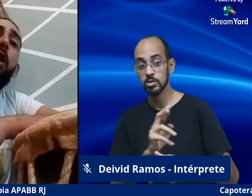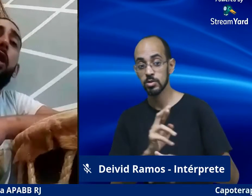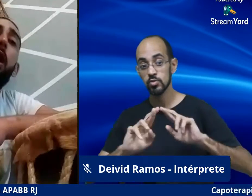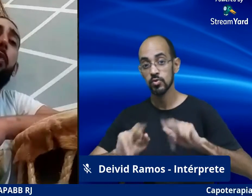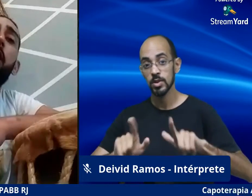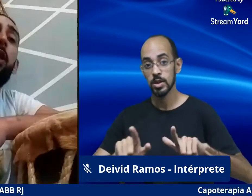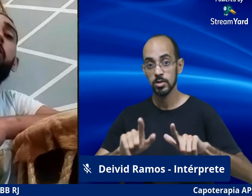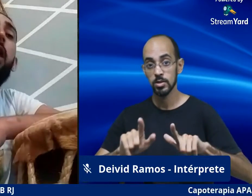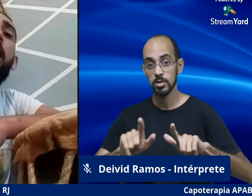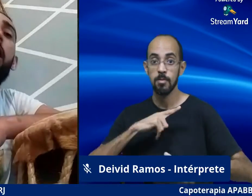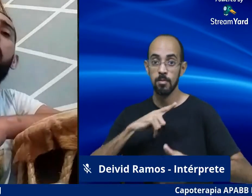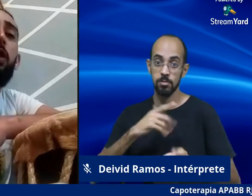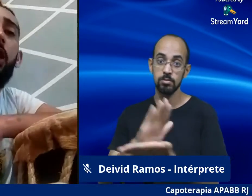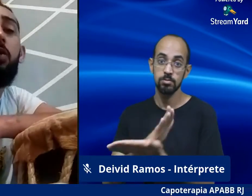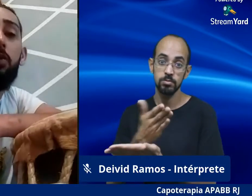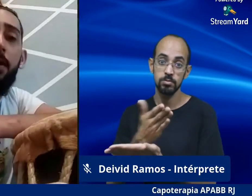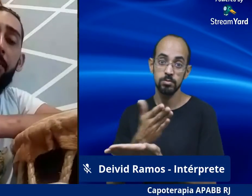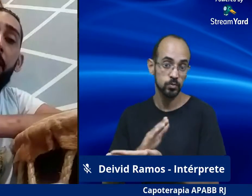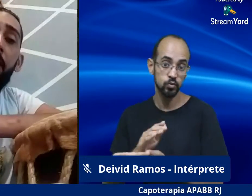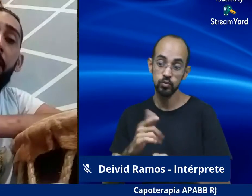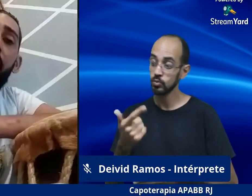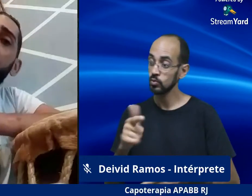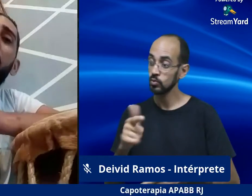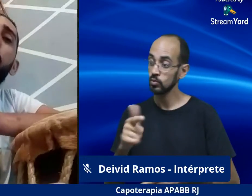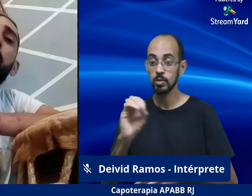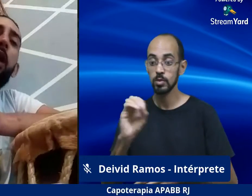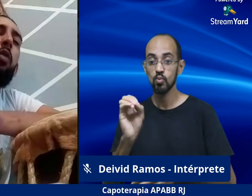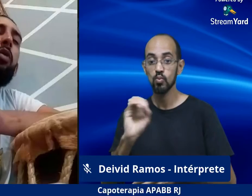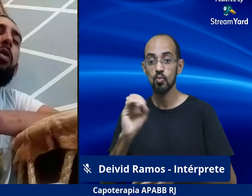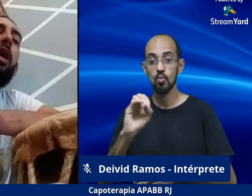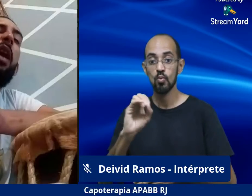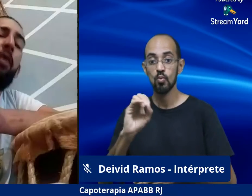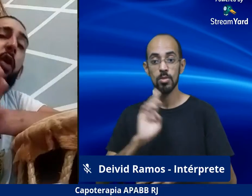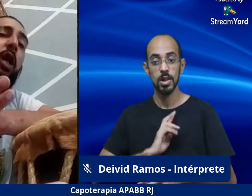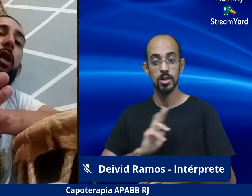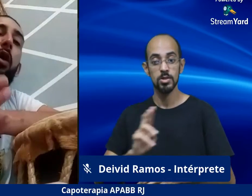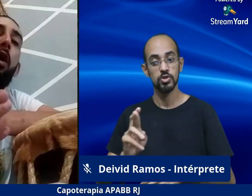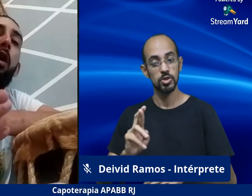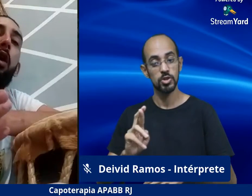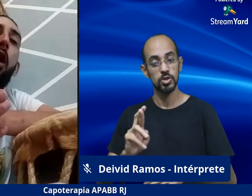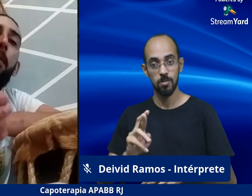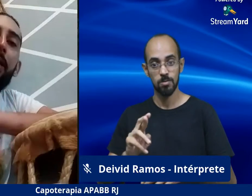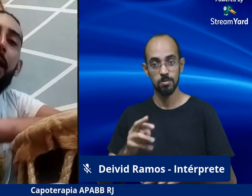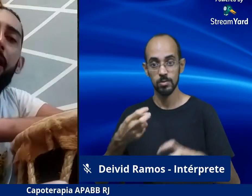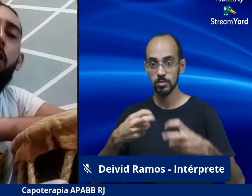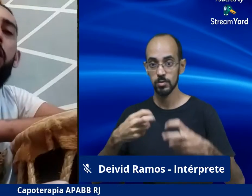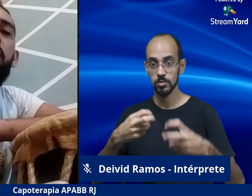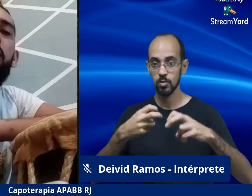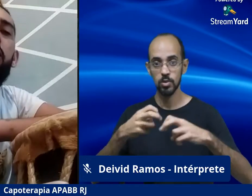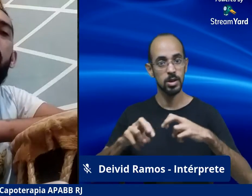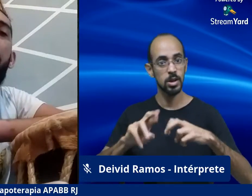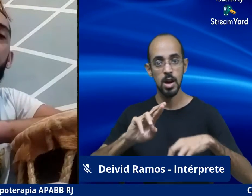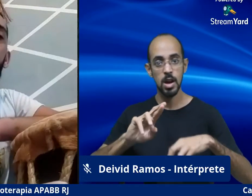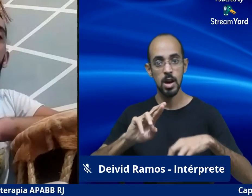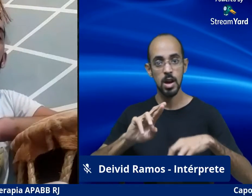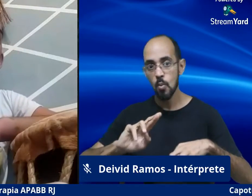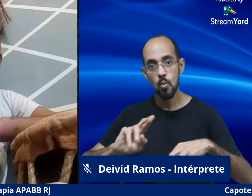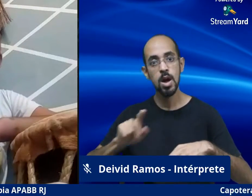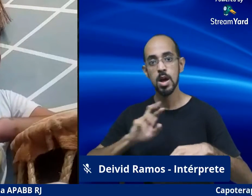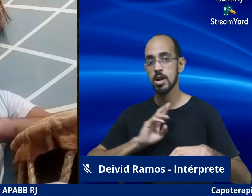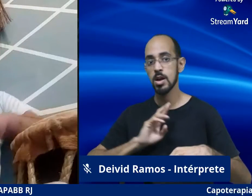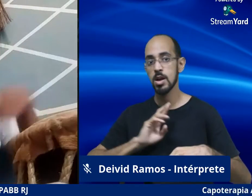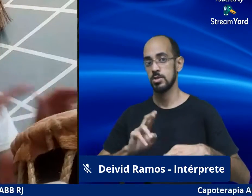estão dentro da capoeira e não têm religião. Então, a capoeira não tem a ver com religião. Mas até hoje, às